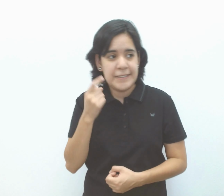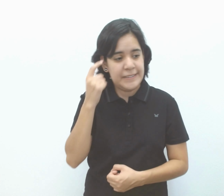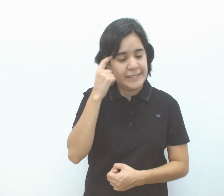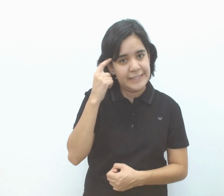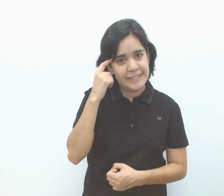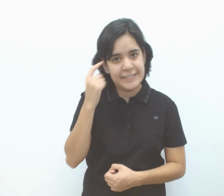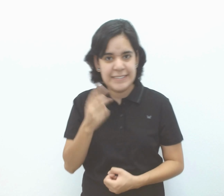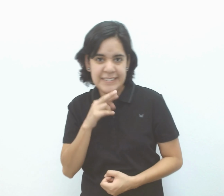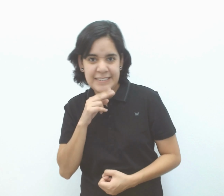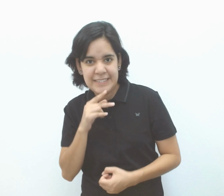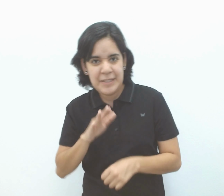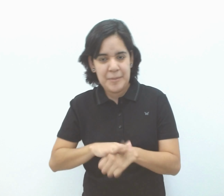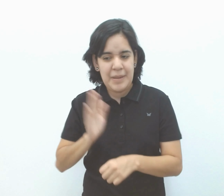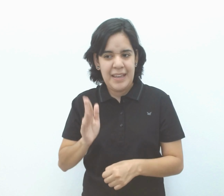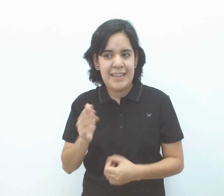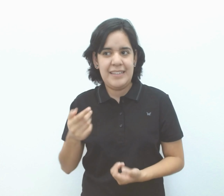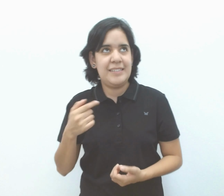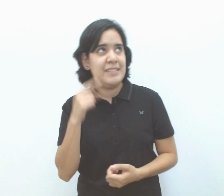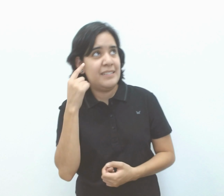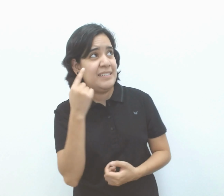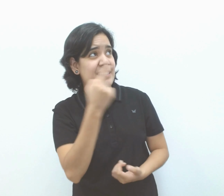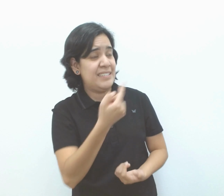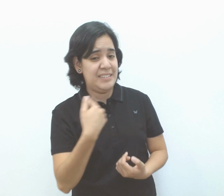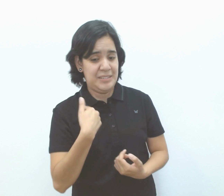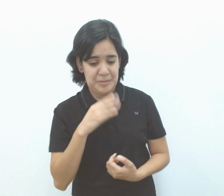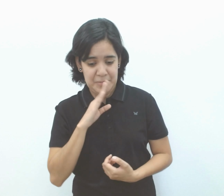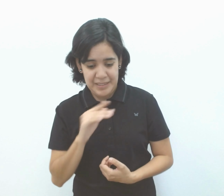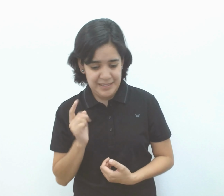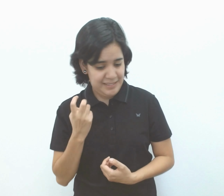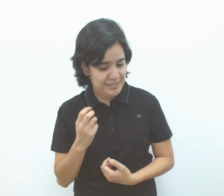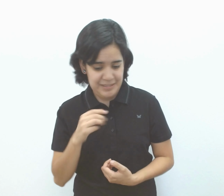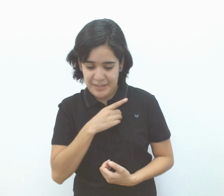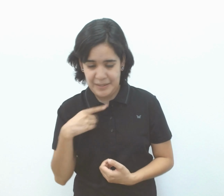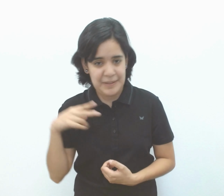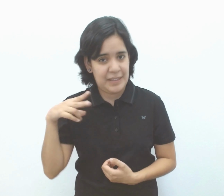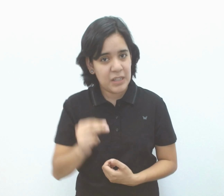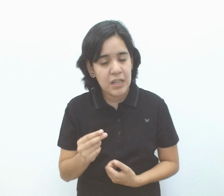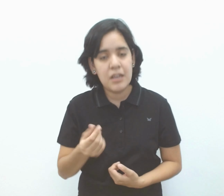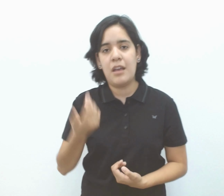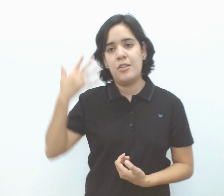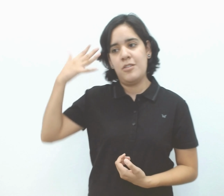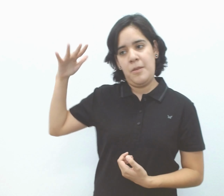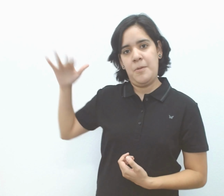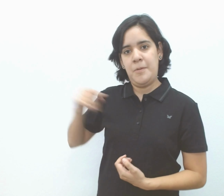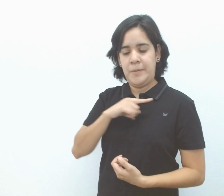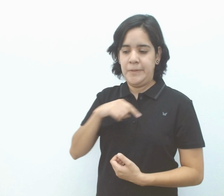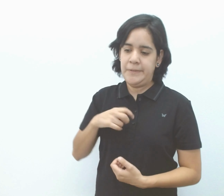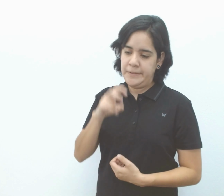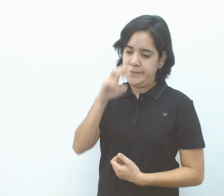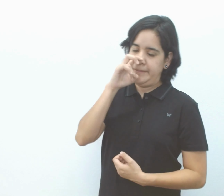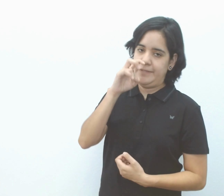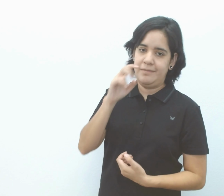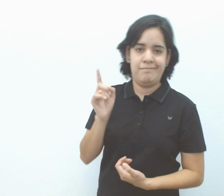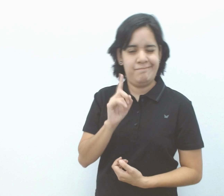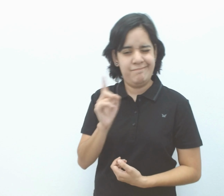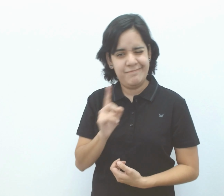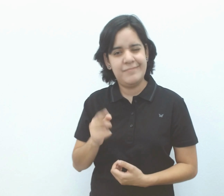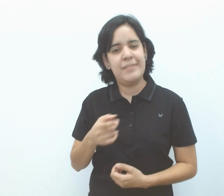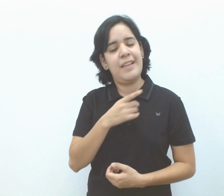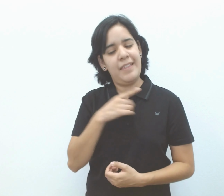o incapacidad de los niños de cumplir esa expectativa. Y es ahí cuando puede llegar la mentira. Si nosotros generamos una distancia muy